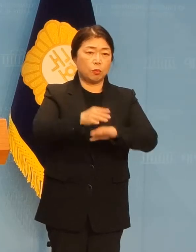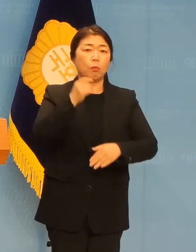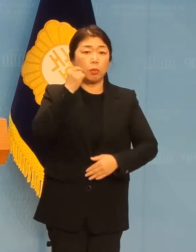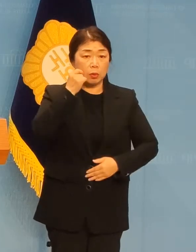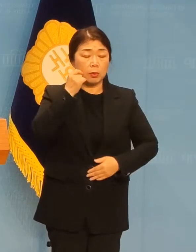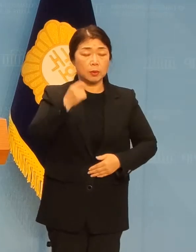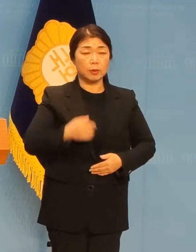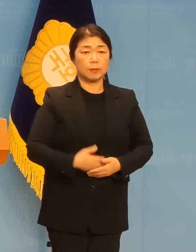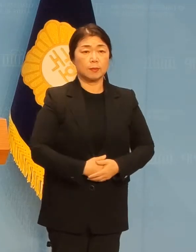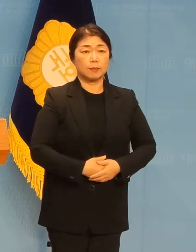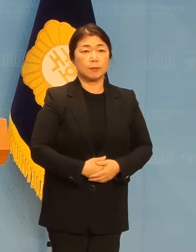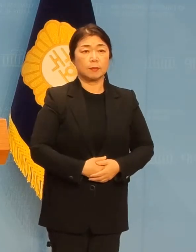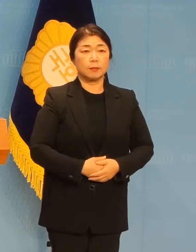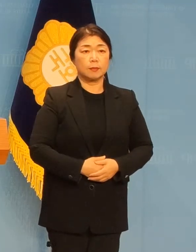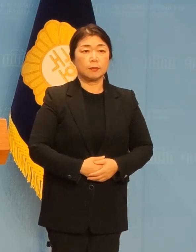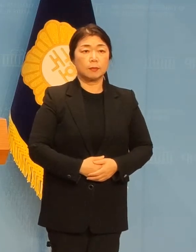있습니다.